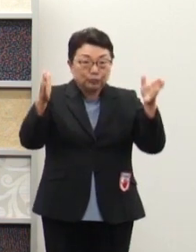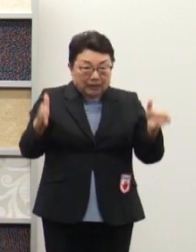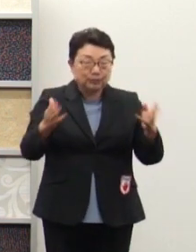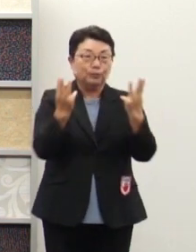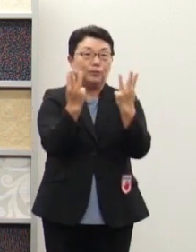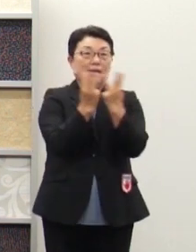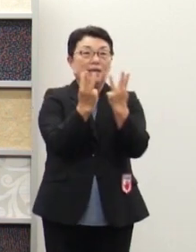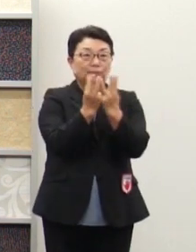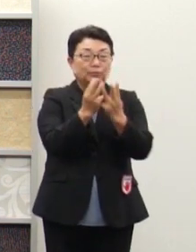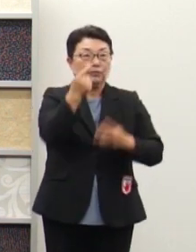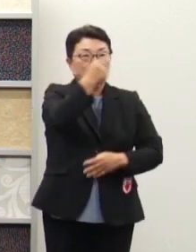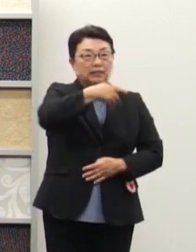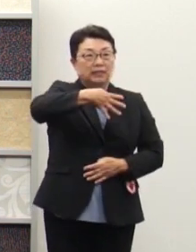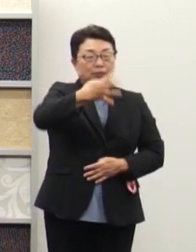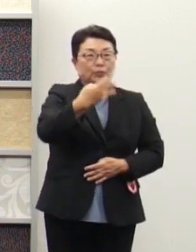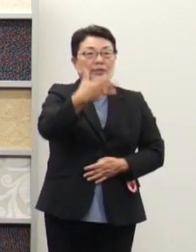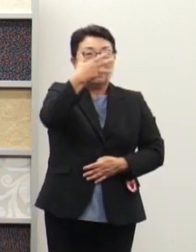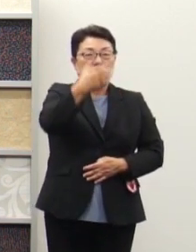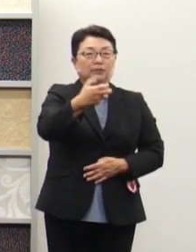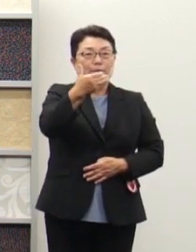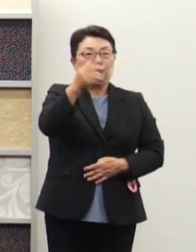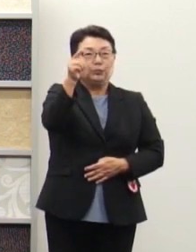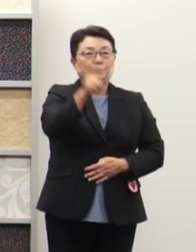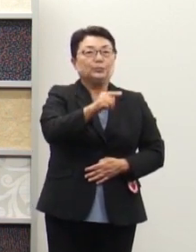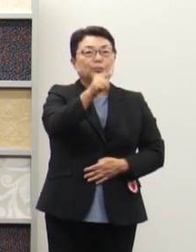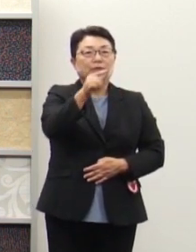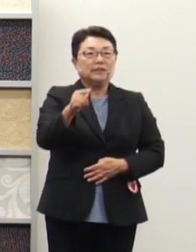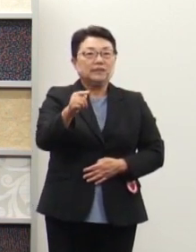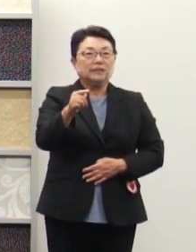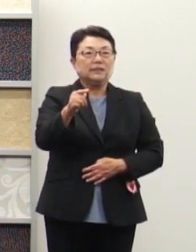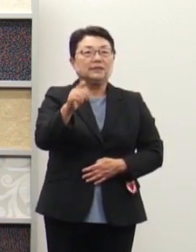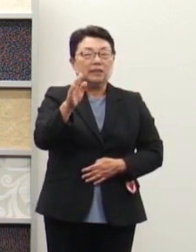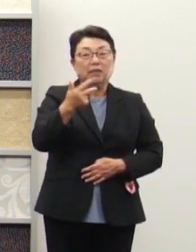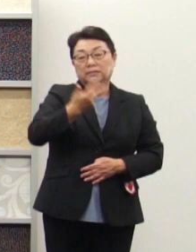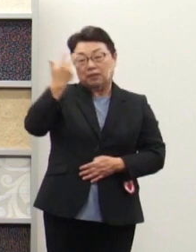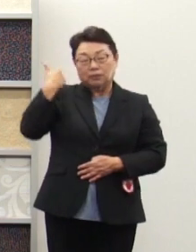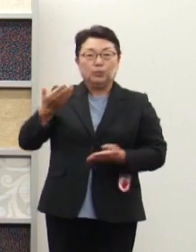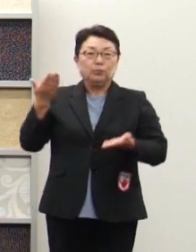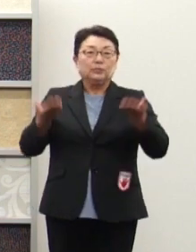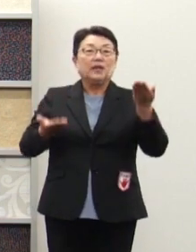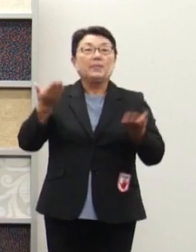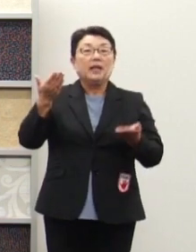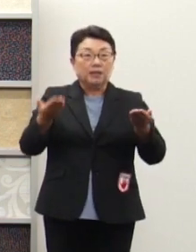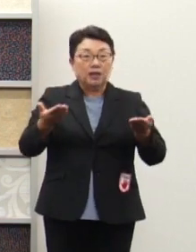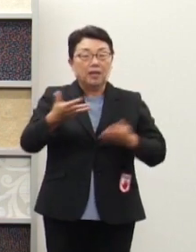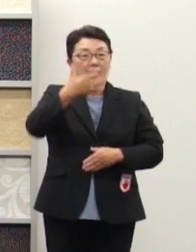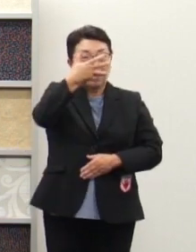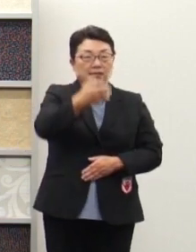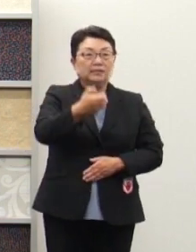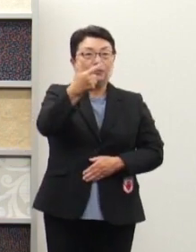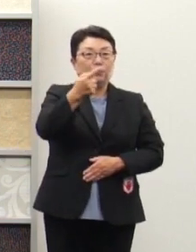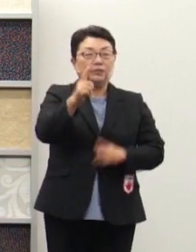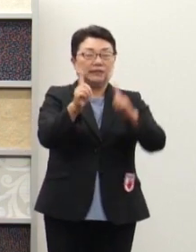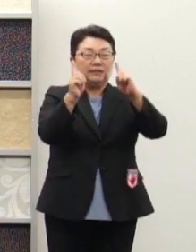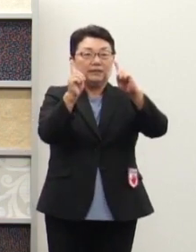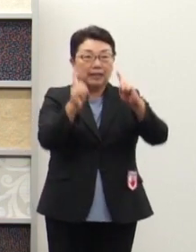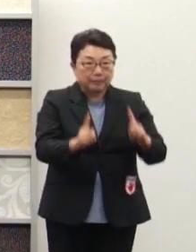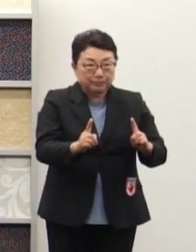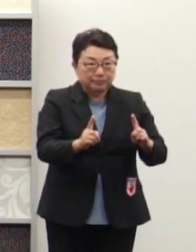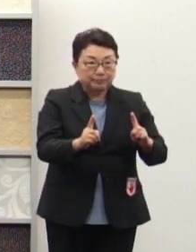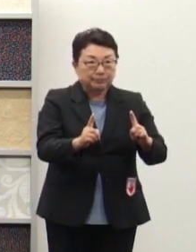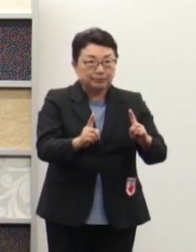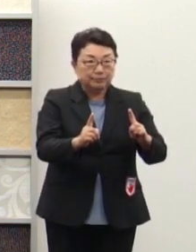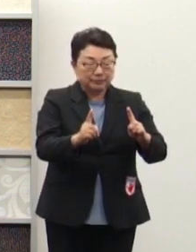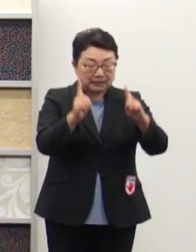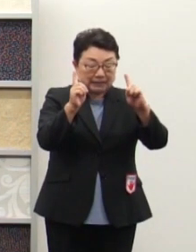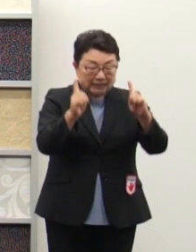者数1489人、前週と比較しまして、86人の減となっており、